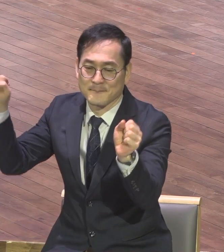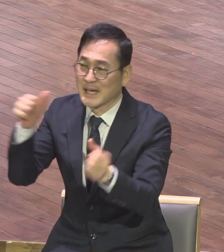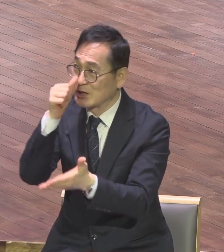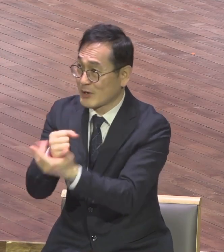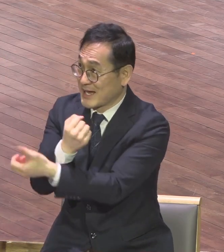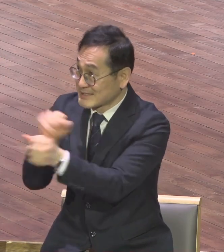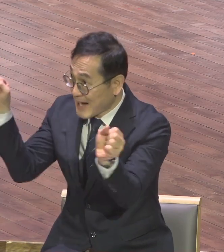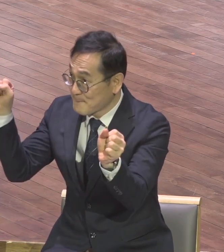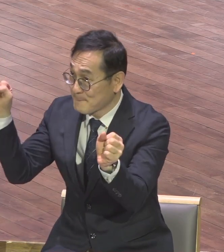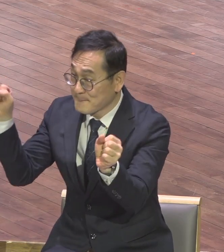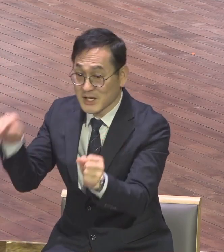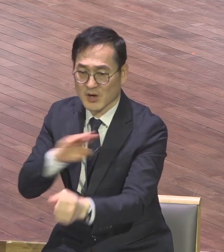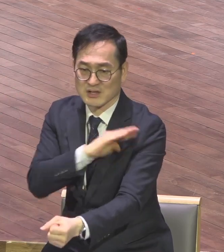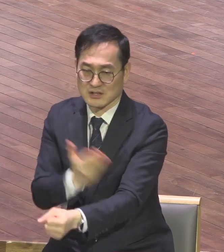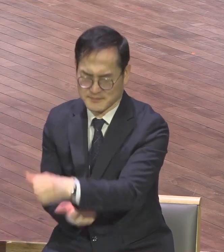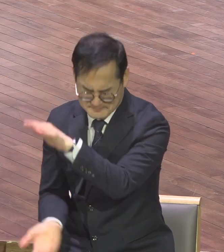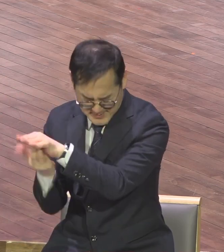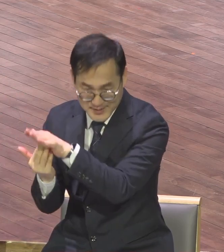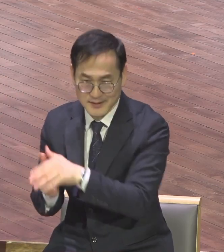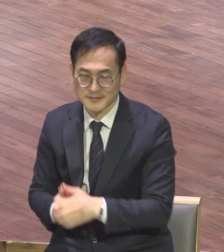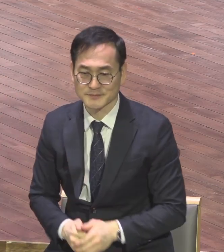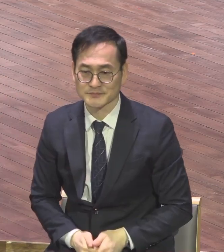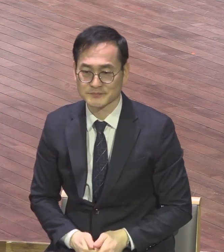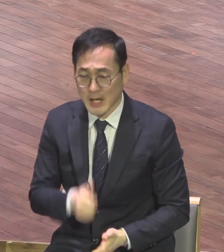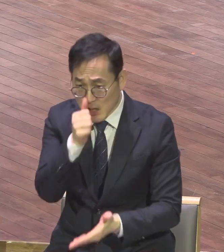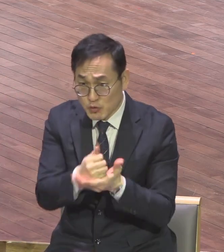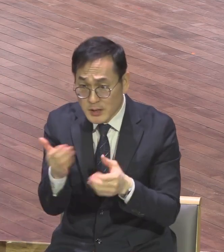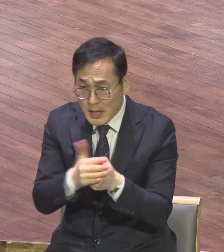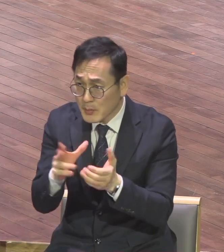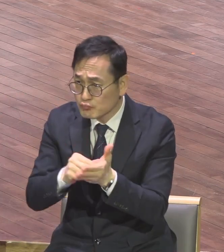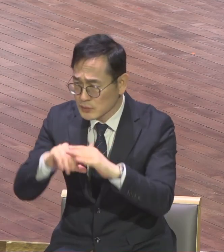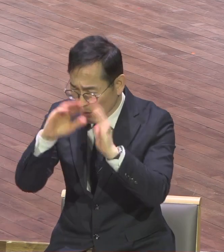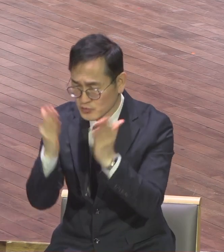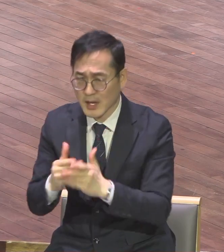받았다. 능력 중에 능력입니다. 왜냐? 죄 때문에 모든 문제였고